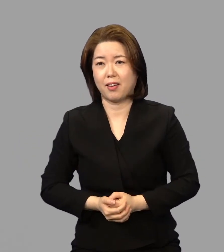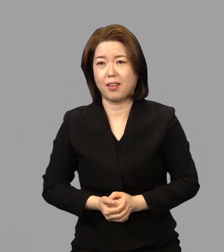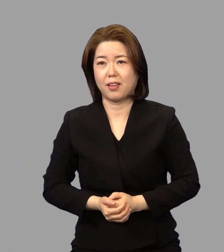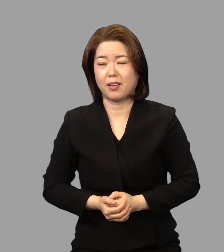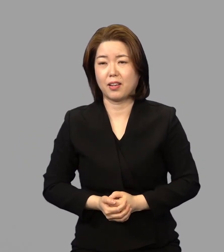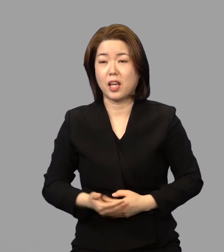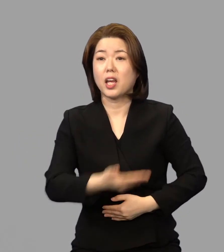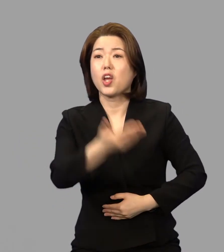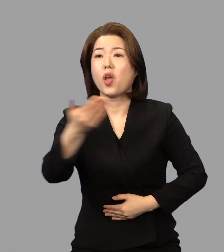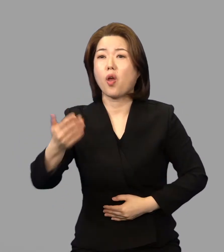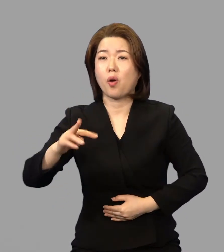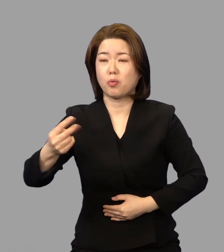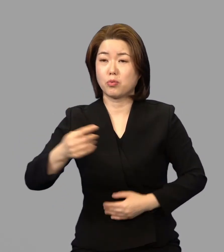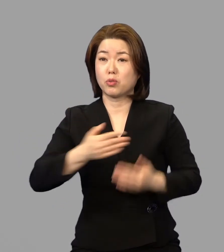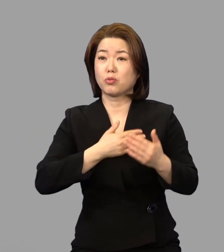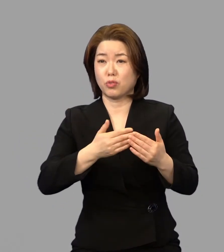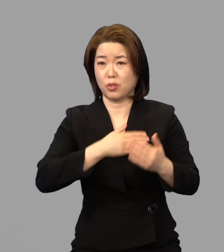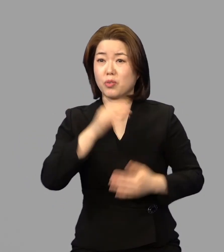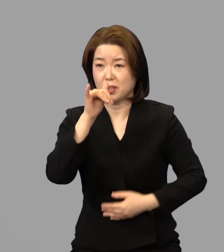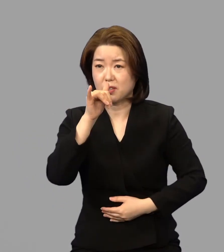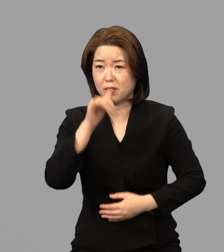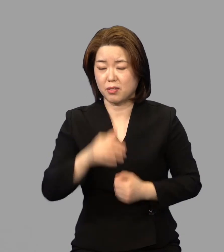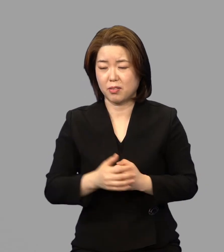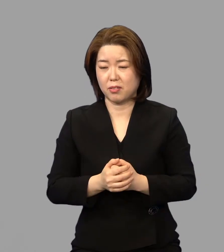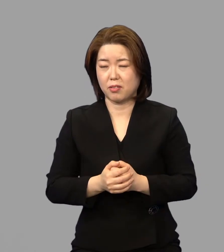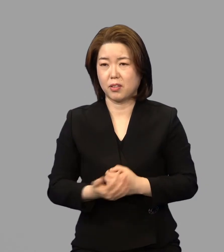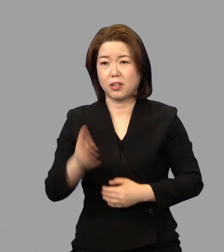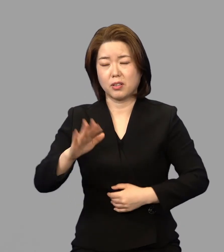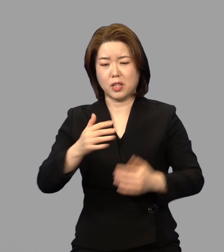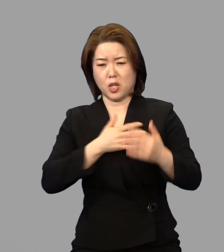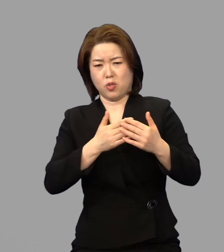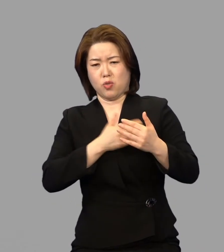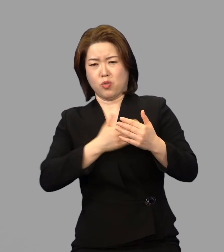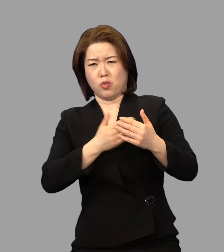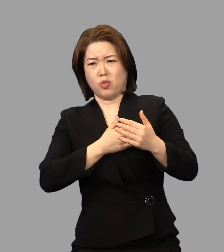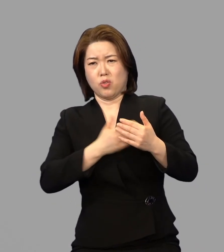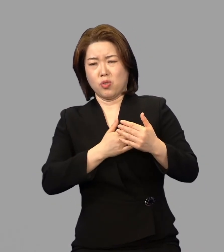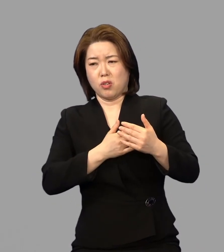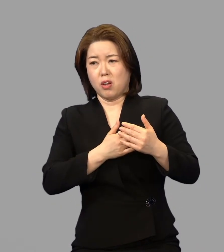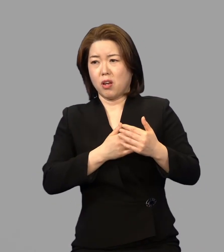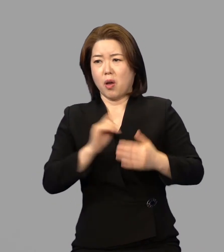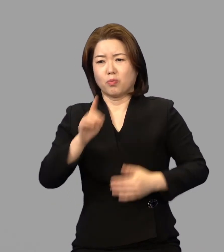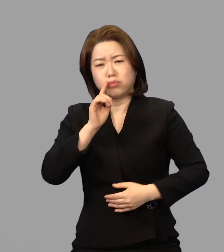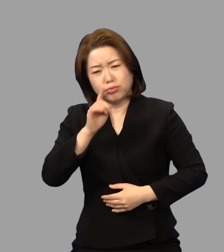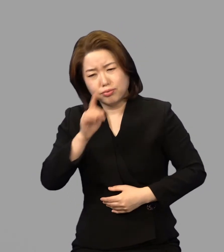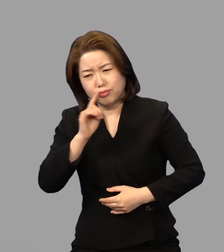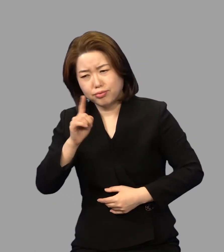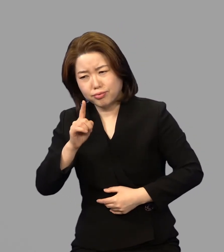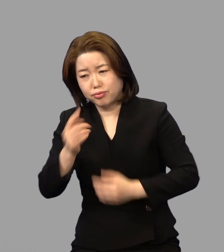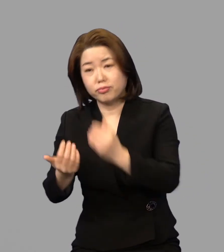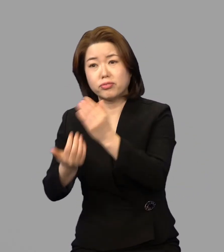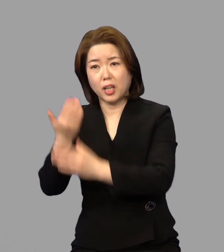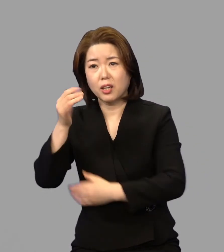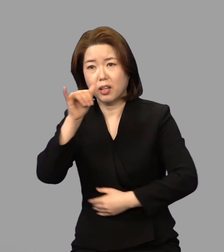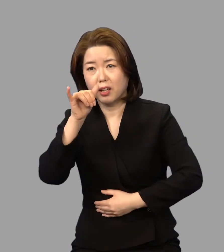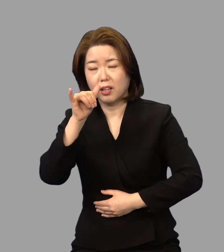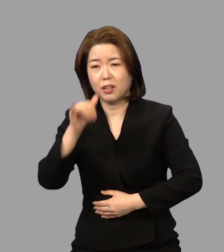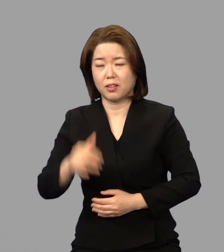여러분도 두려운데 두렵다고 막 하소연하는 사람이 생기는 거예요.